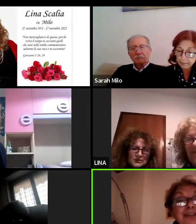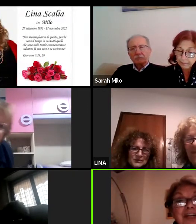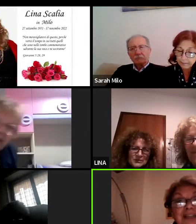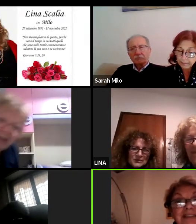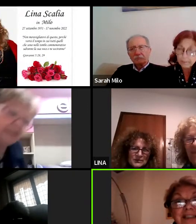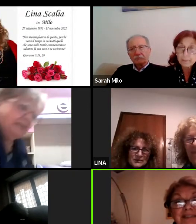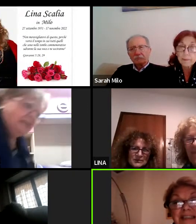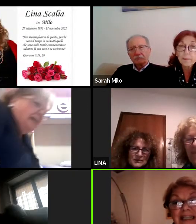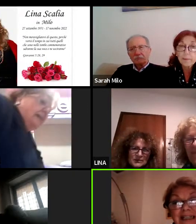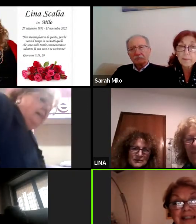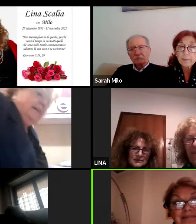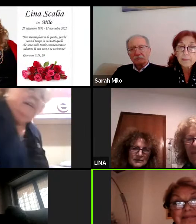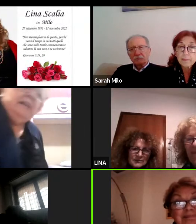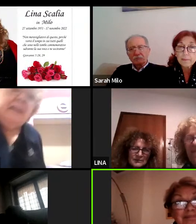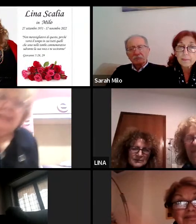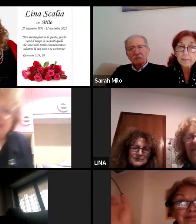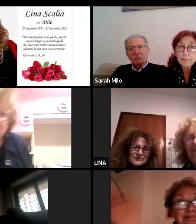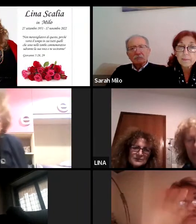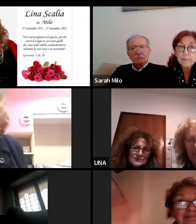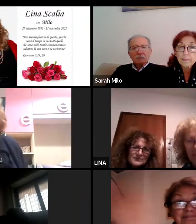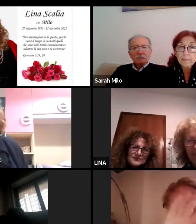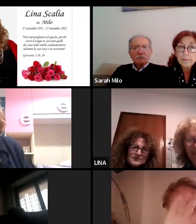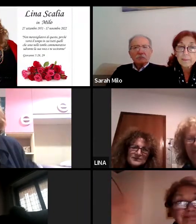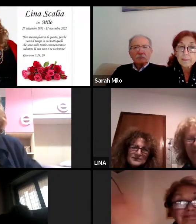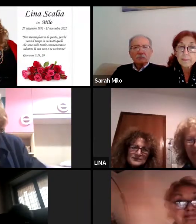che ha fatto rivedere